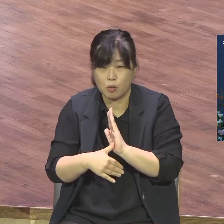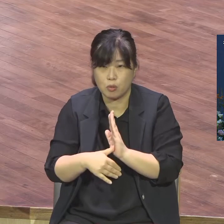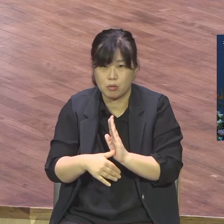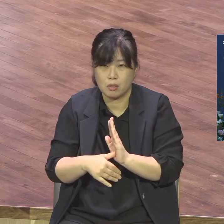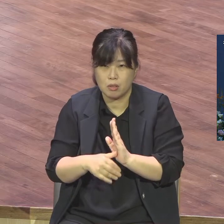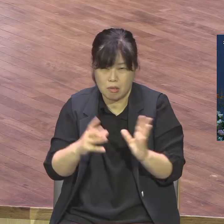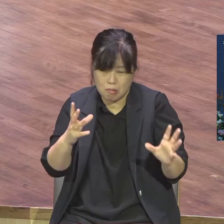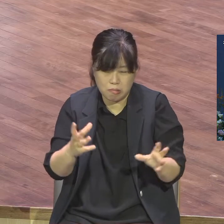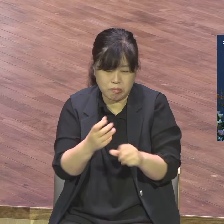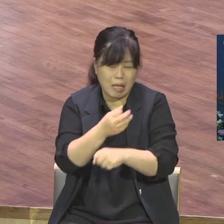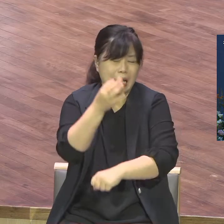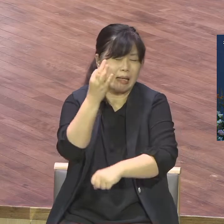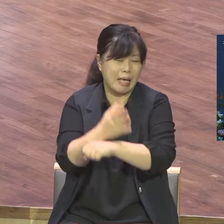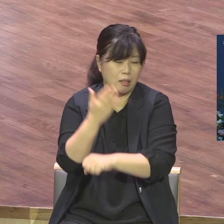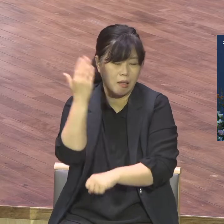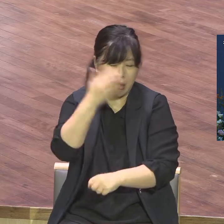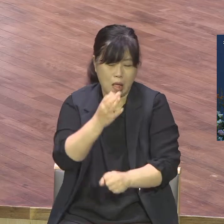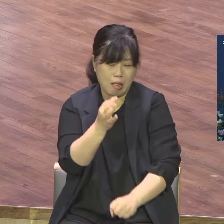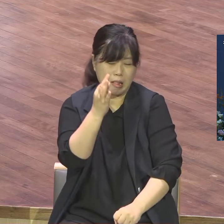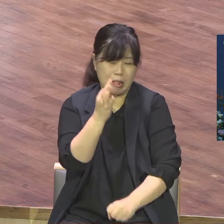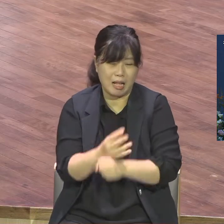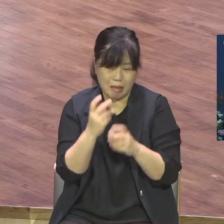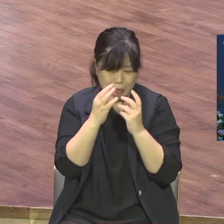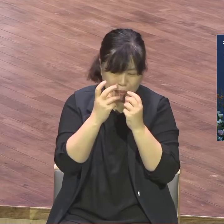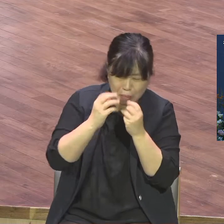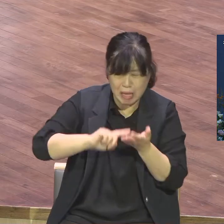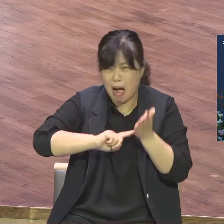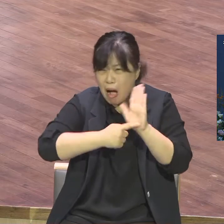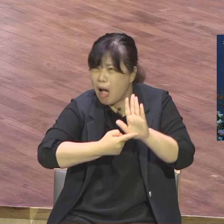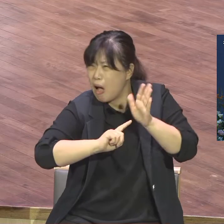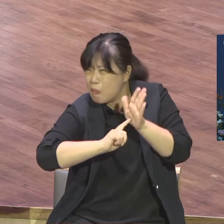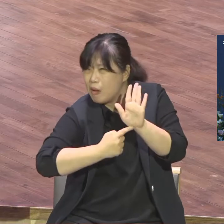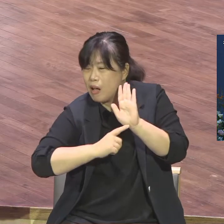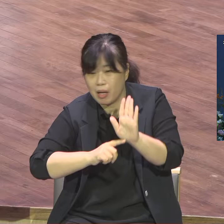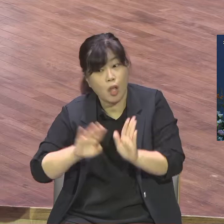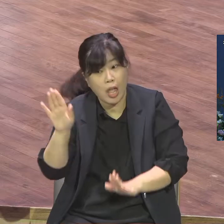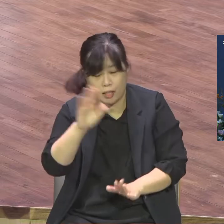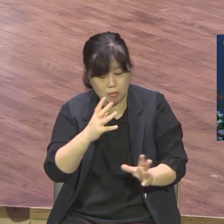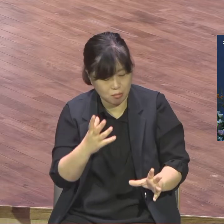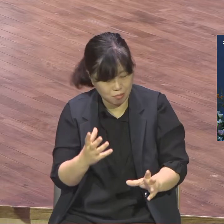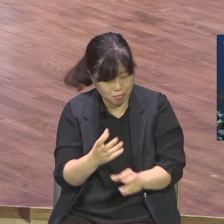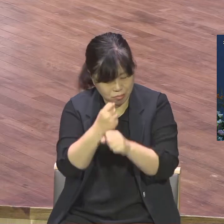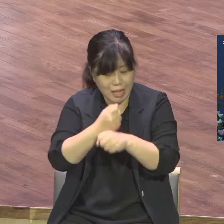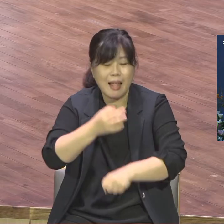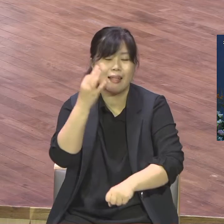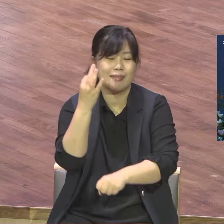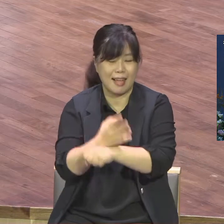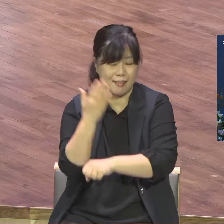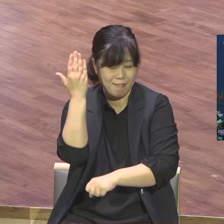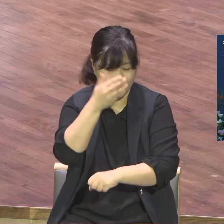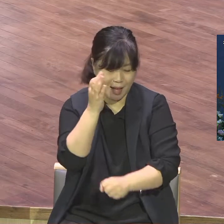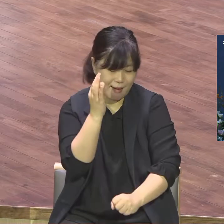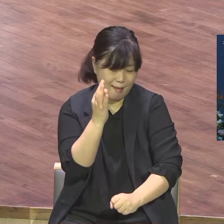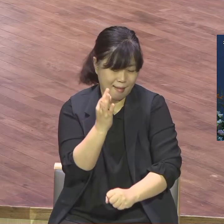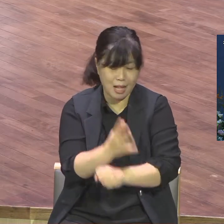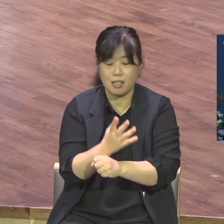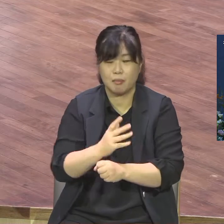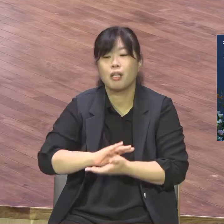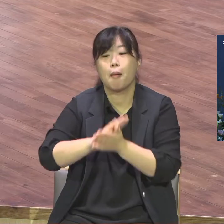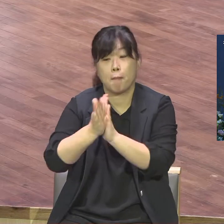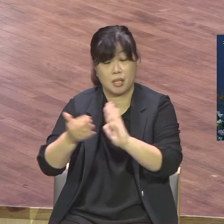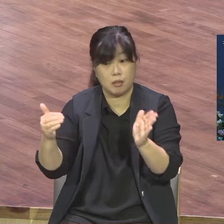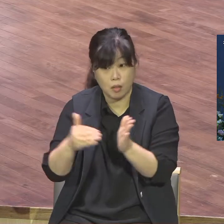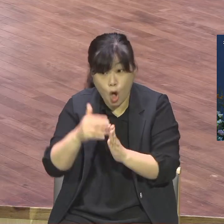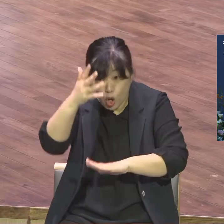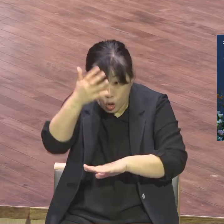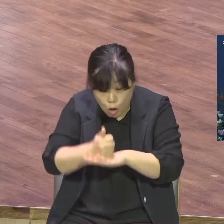모든 시스템을 다 단순 전략으로 바꿨어요. 심플로 싹 다 그 최고